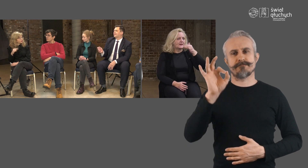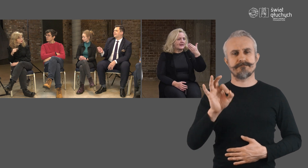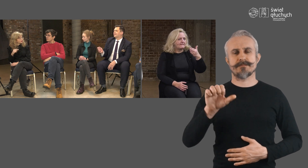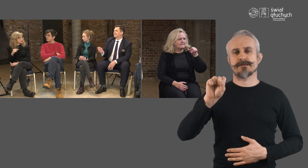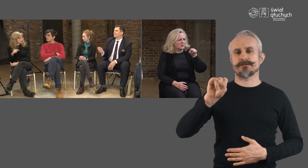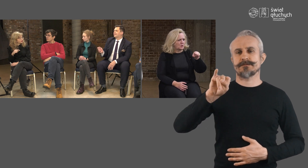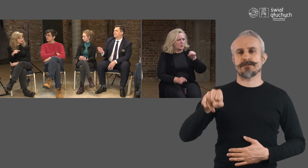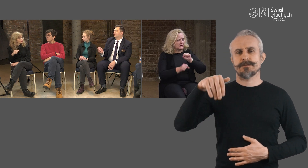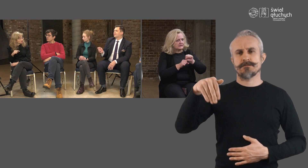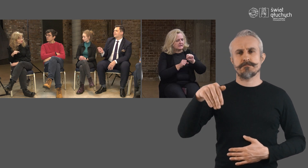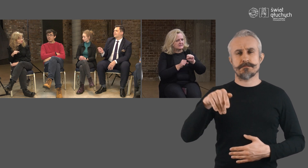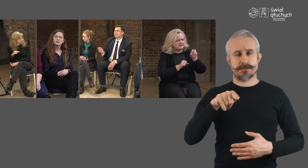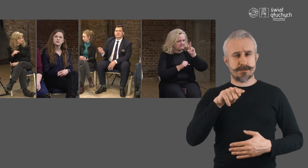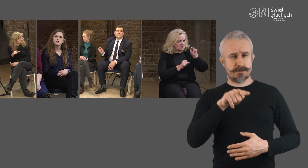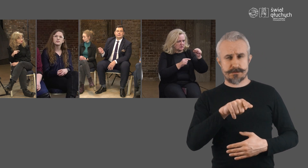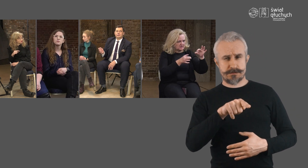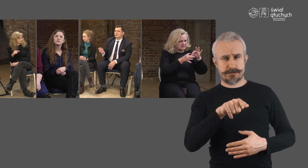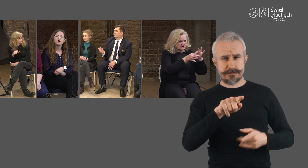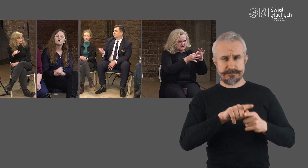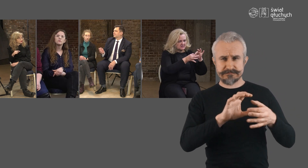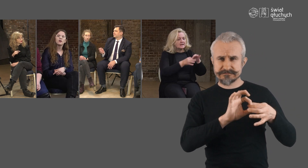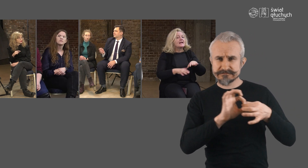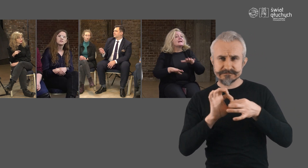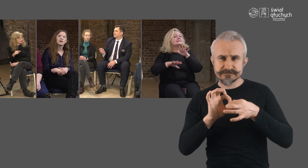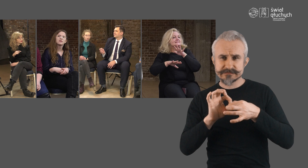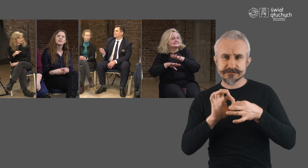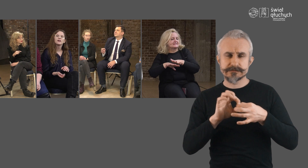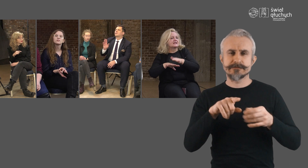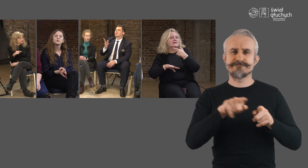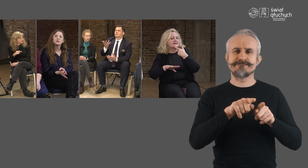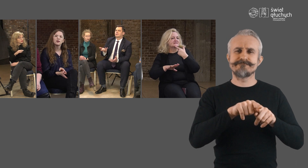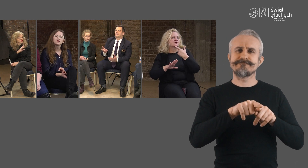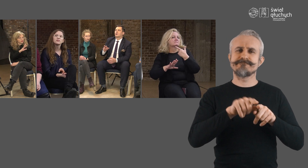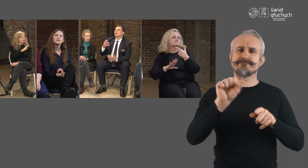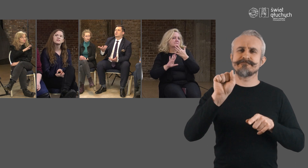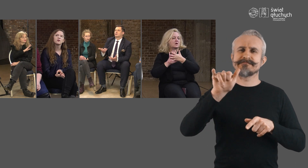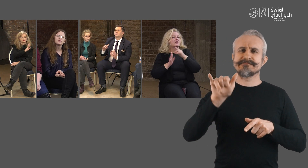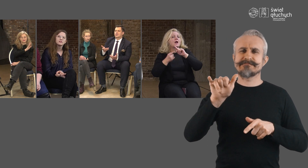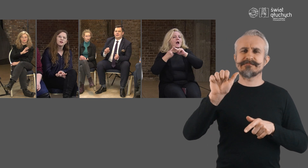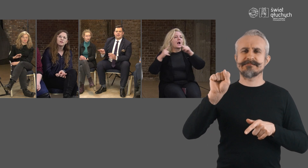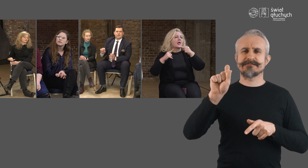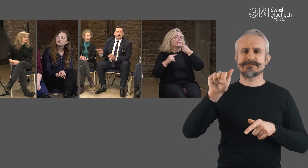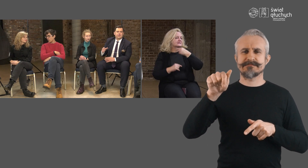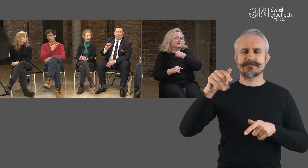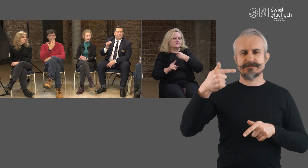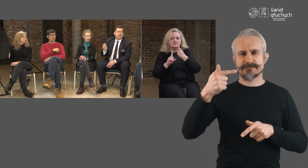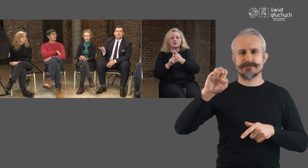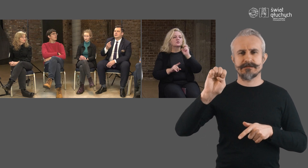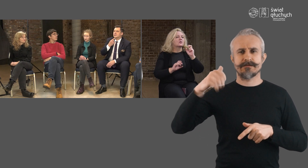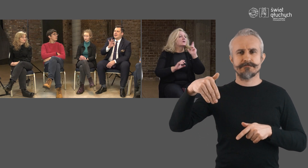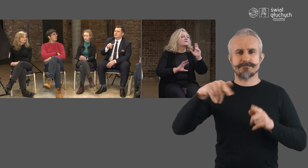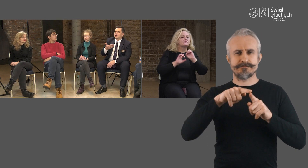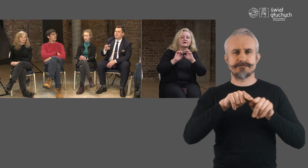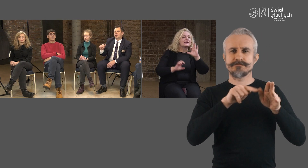ten nasz foniczny język? System językowo-migowy, gramatyka, struktura gramatyki języka Ktoś polskiego. chce wyjaśnić, Ania,